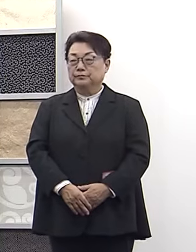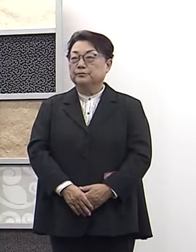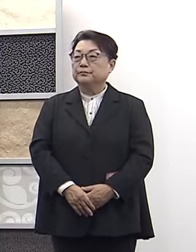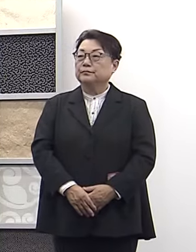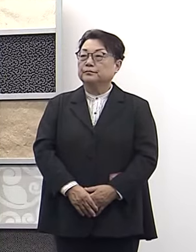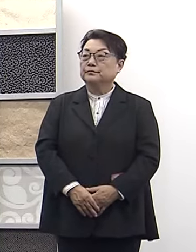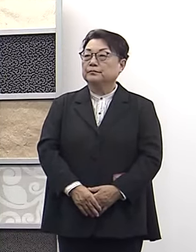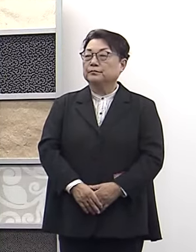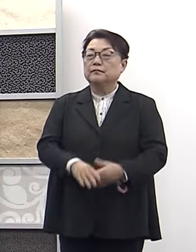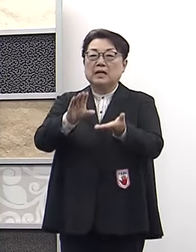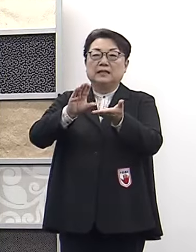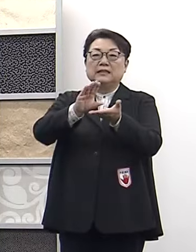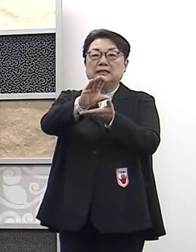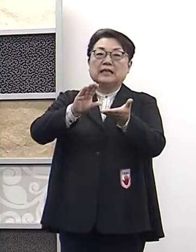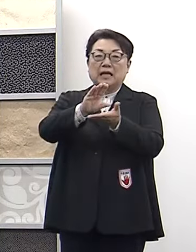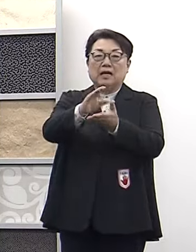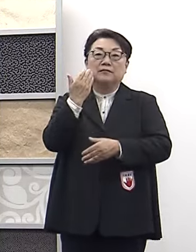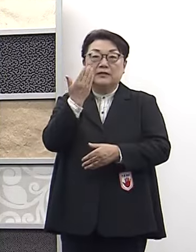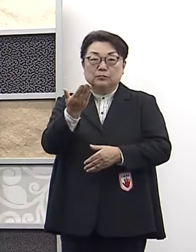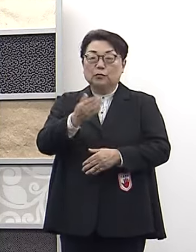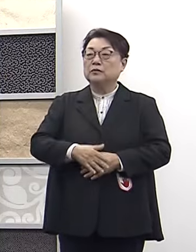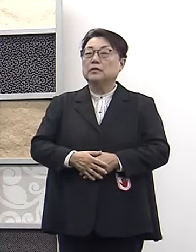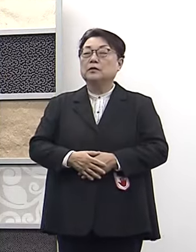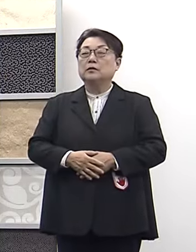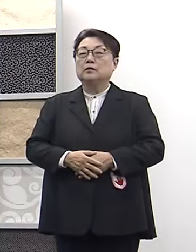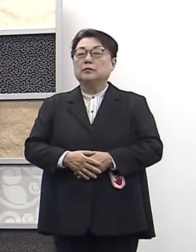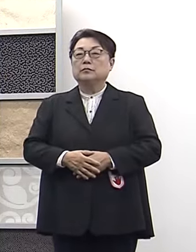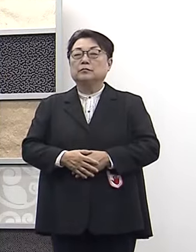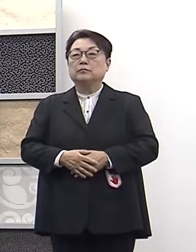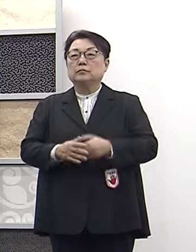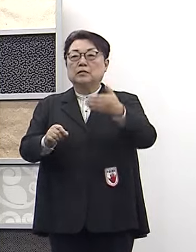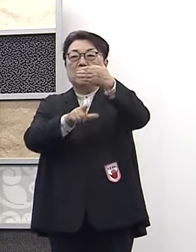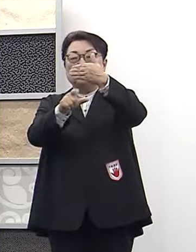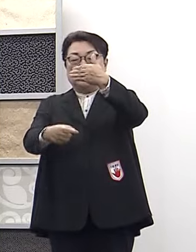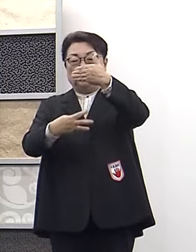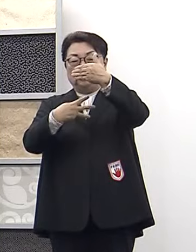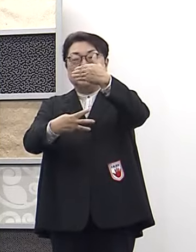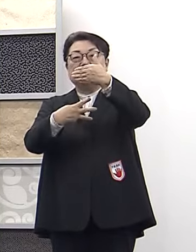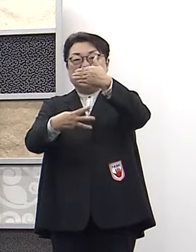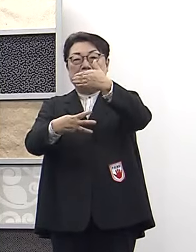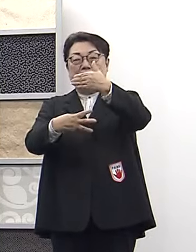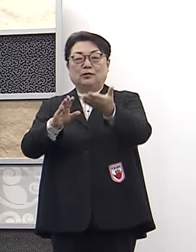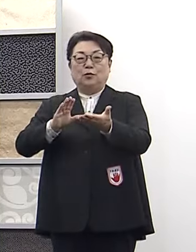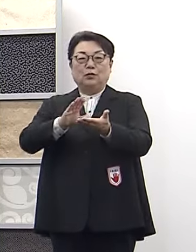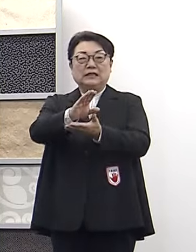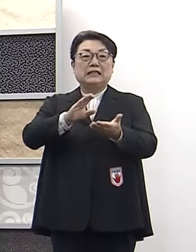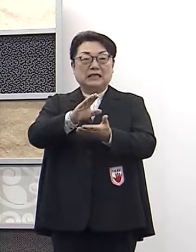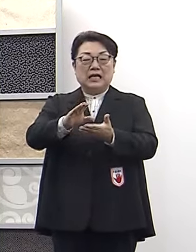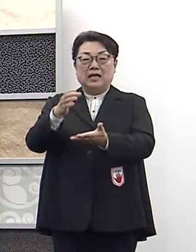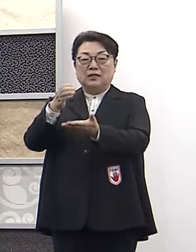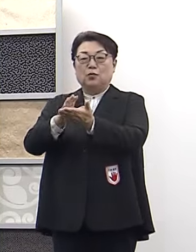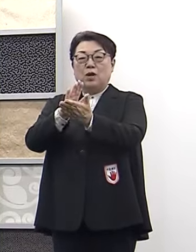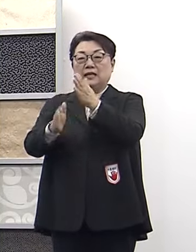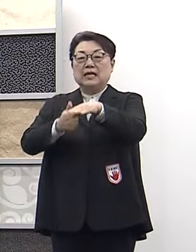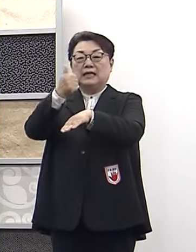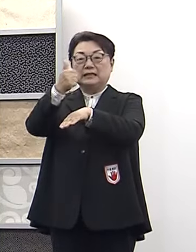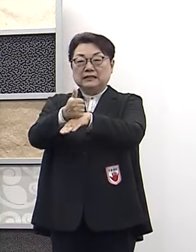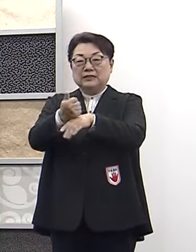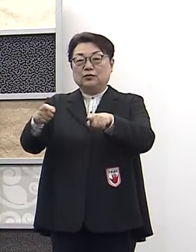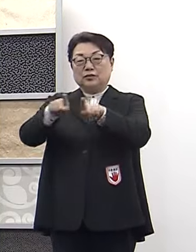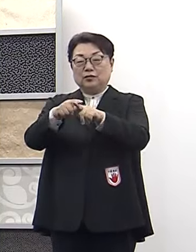。リニアについてお伺いします。3日に予定されていた静岡県知事との視察は台風の影響で延期となりました